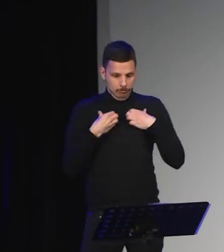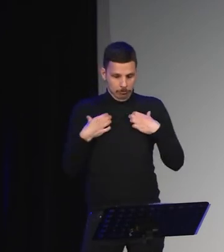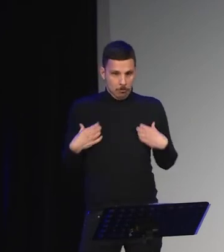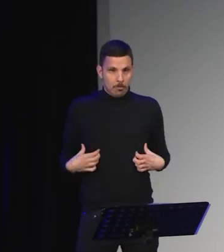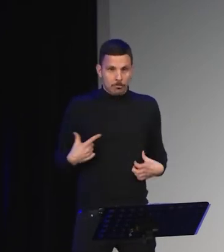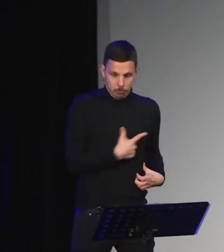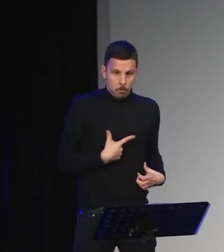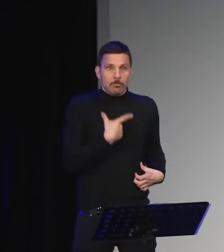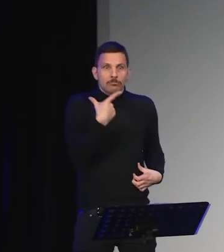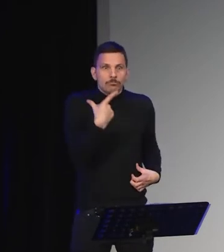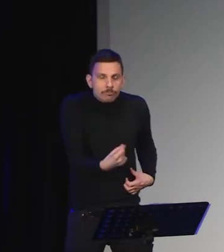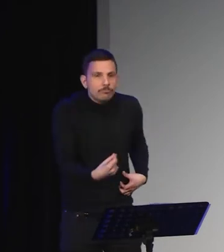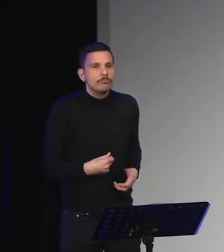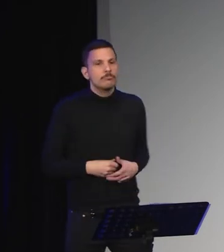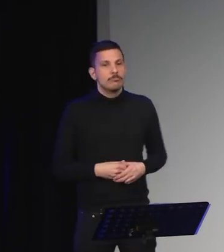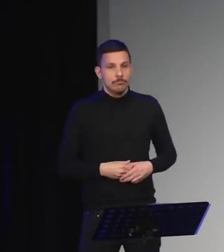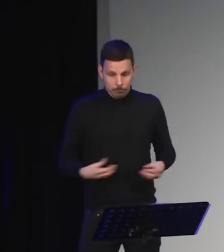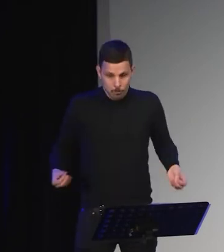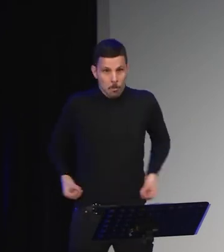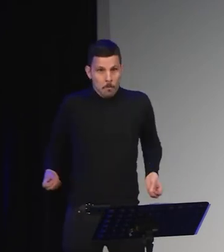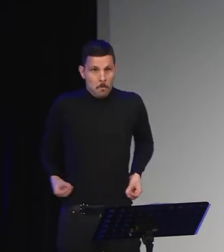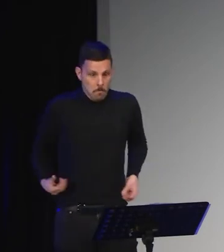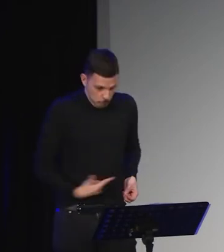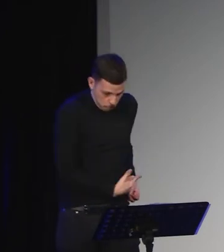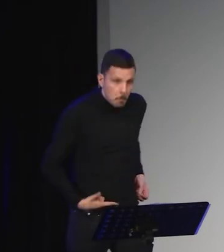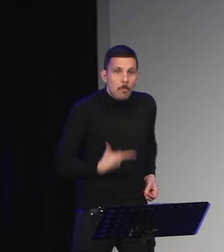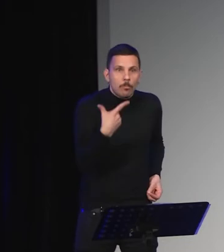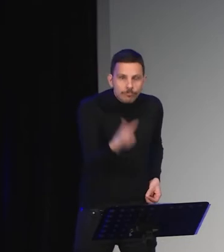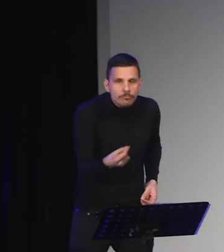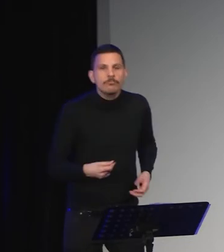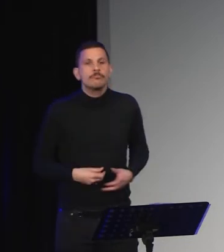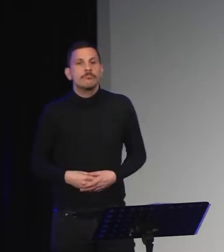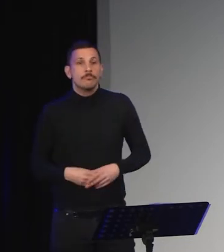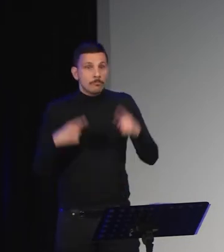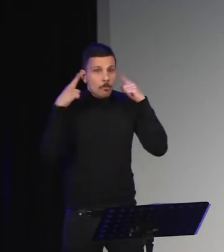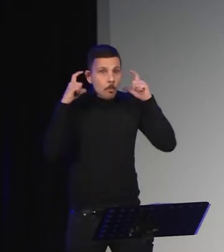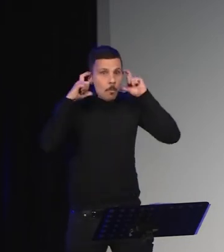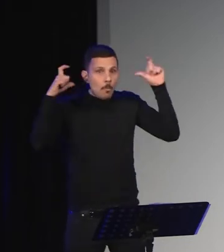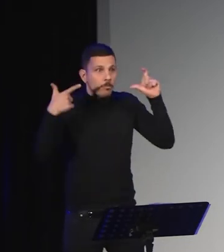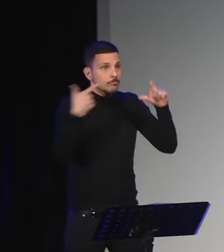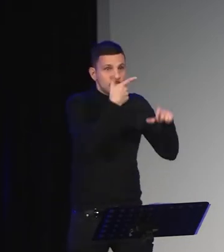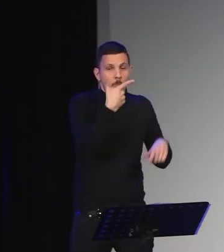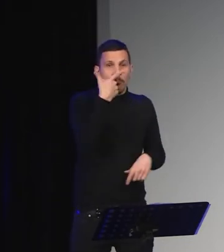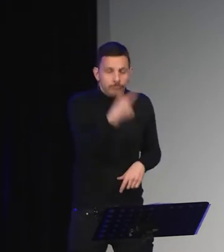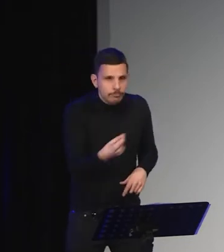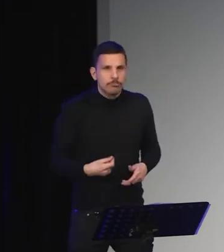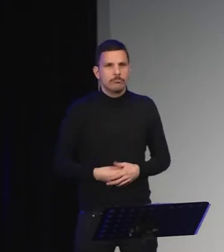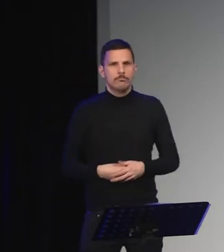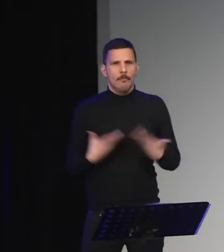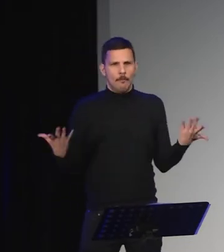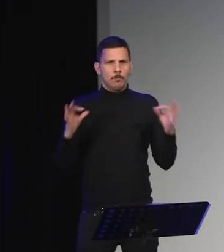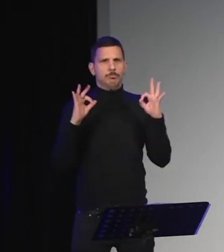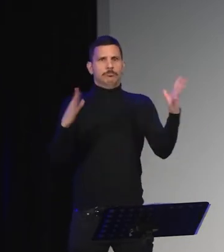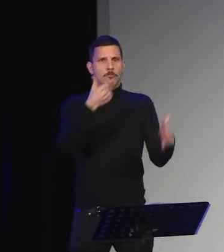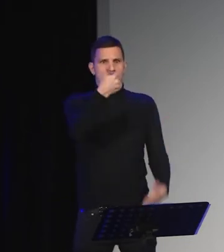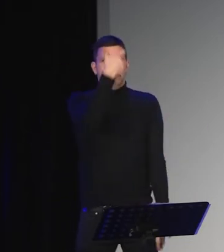ovaires entre eux, et les oreilles entre elles, comme si nous étions deux, deux personnes qui ne se regardent pas, elles ne se connaissent pas, elles